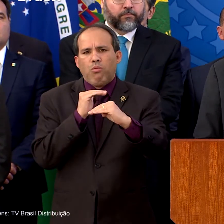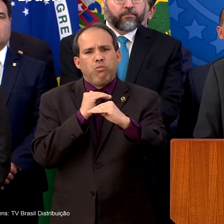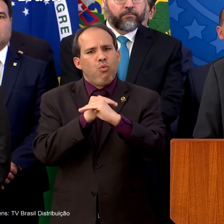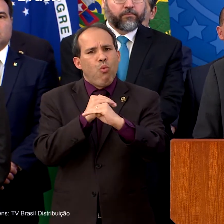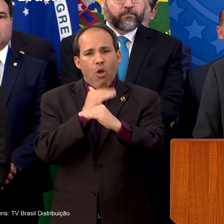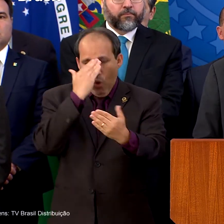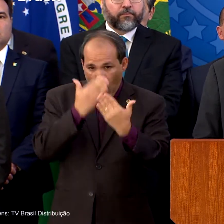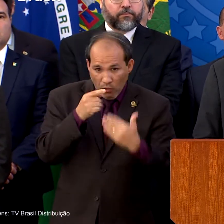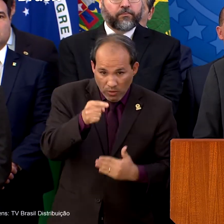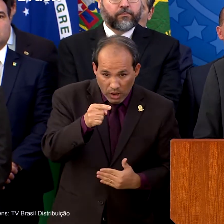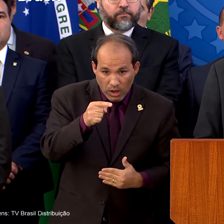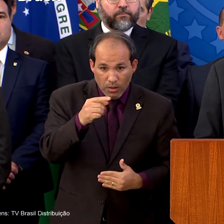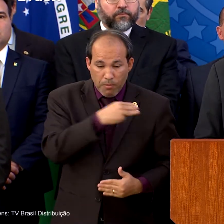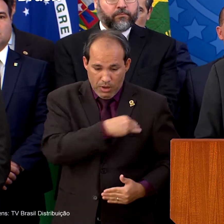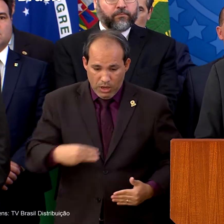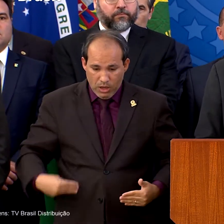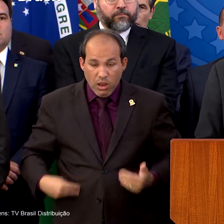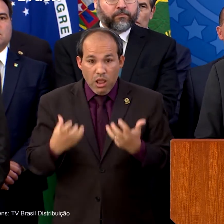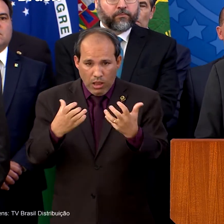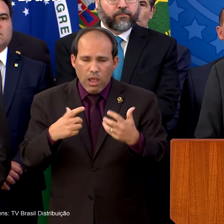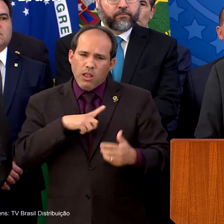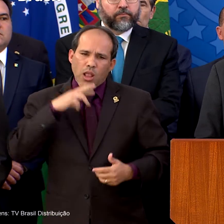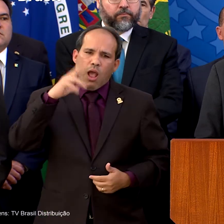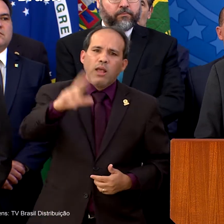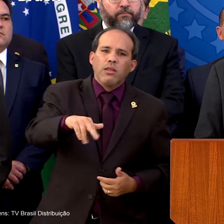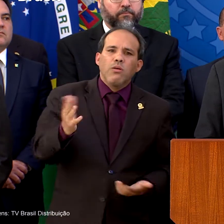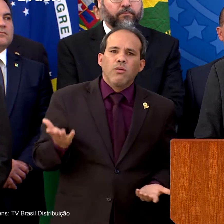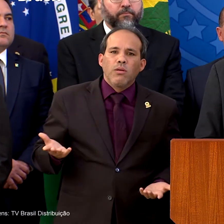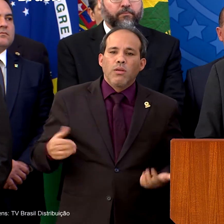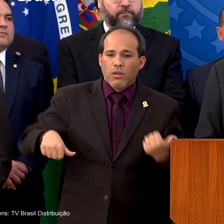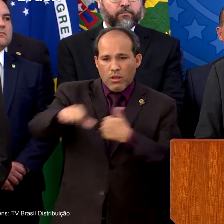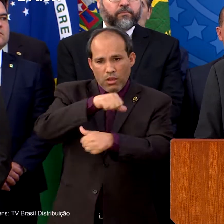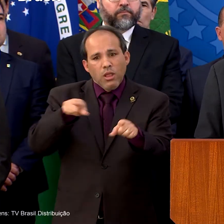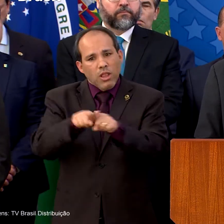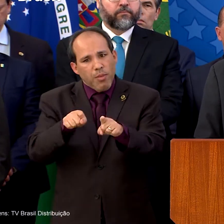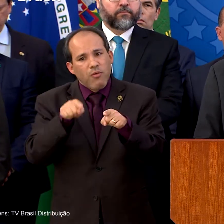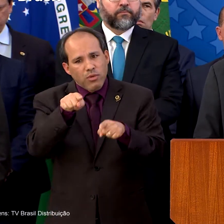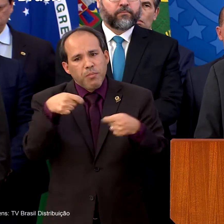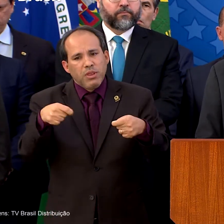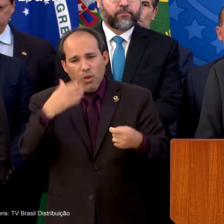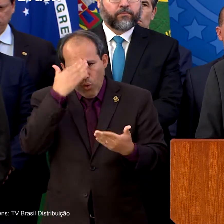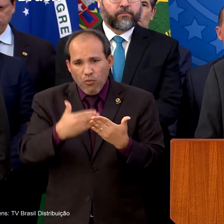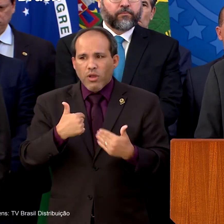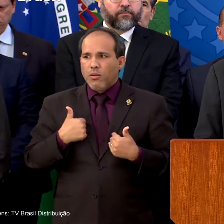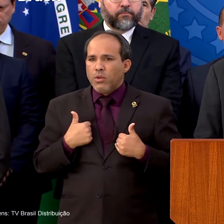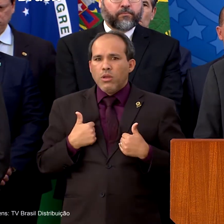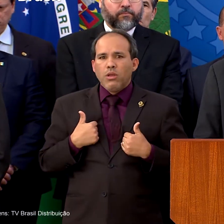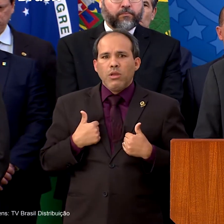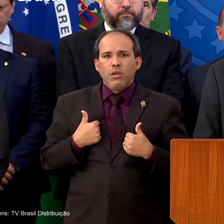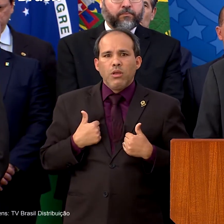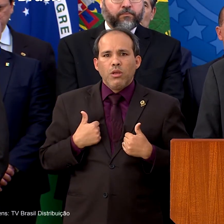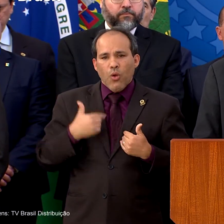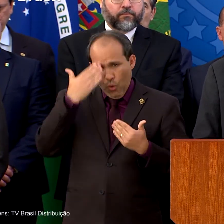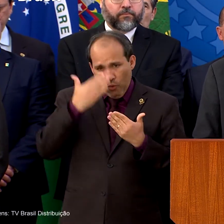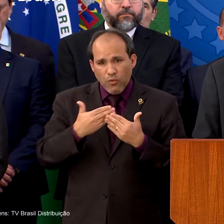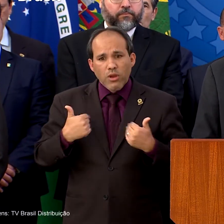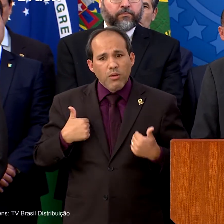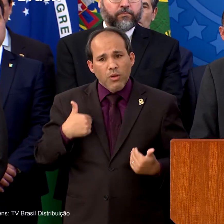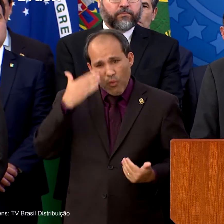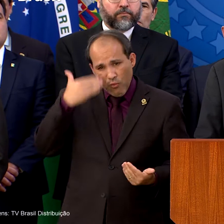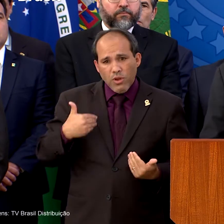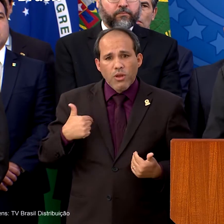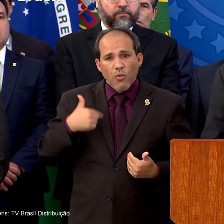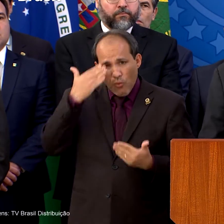ministro quer que eu confie nele que é e tem razão mas eu também quero que me disse que confirmem eu